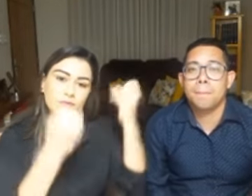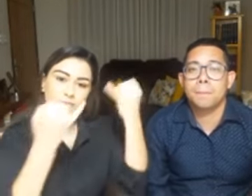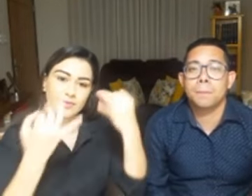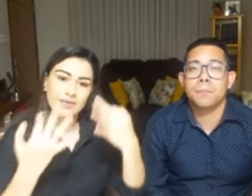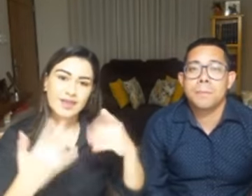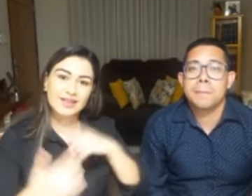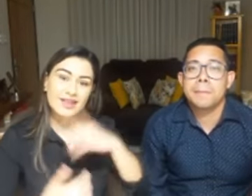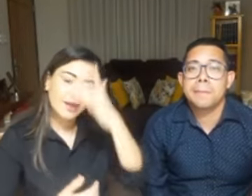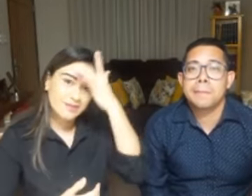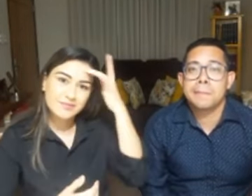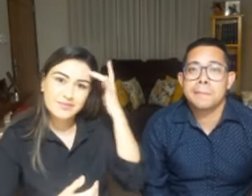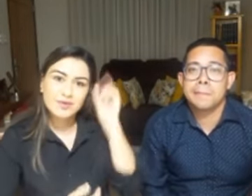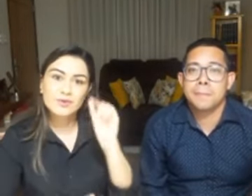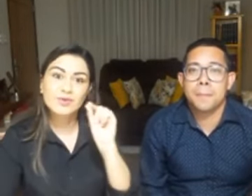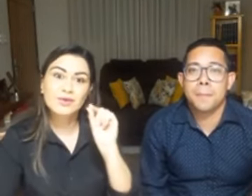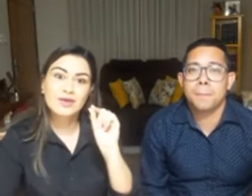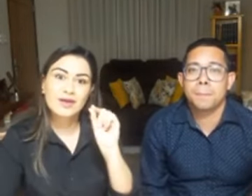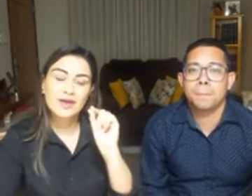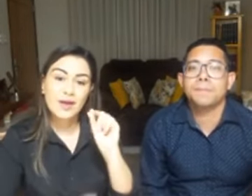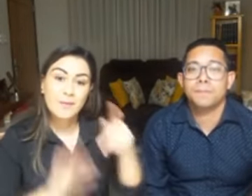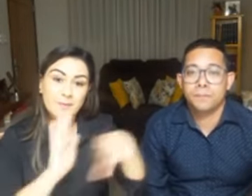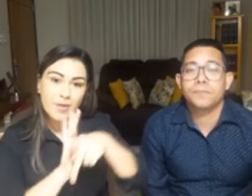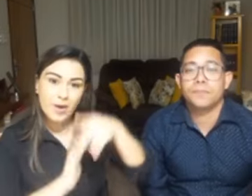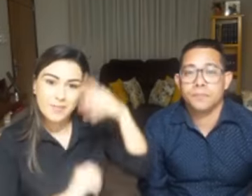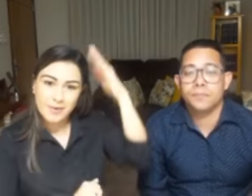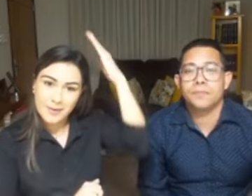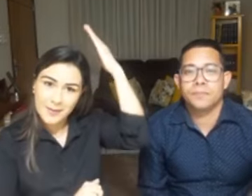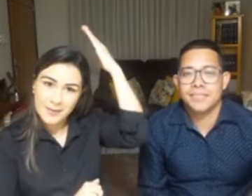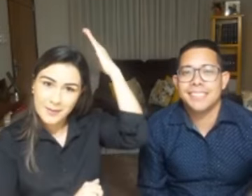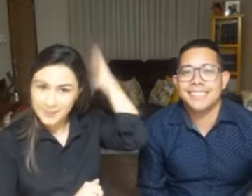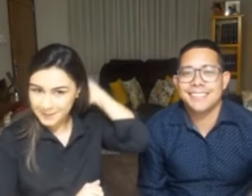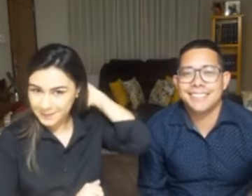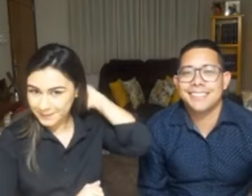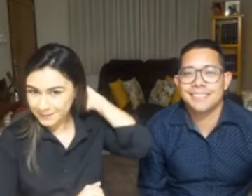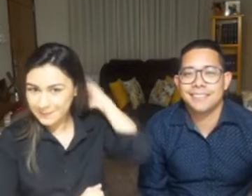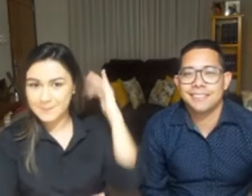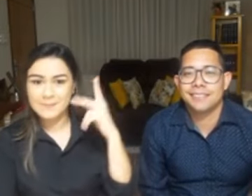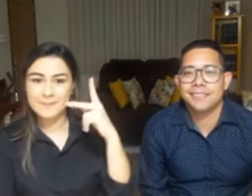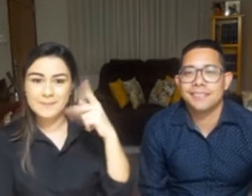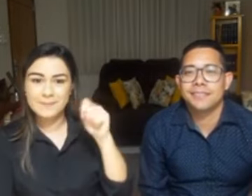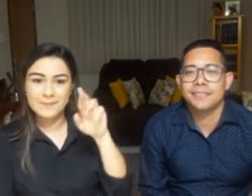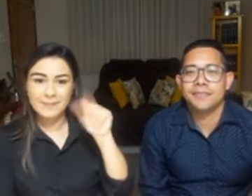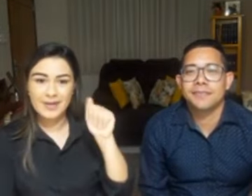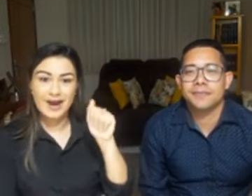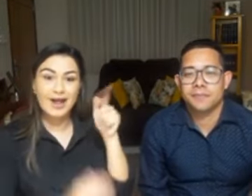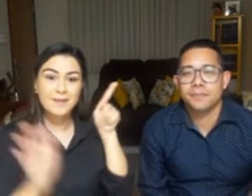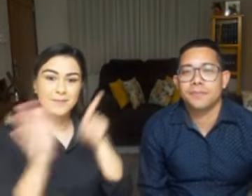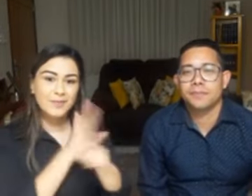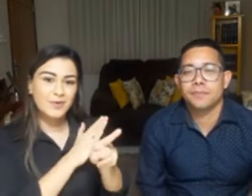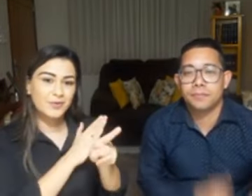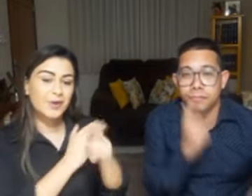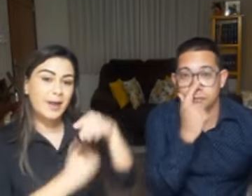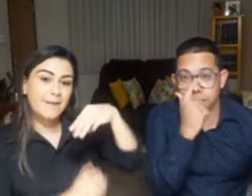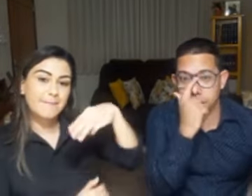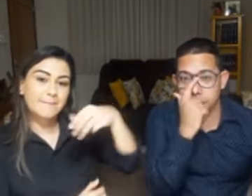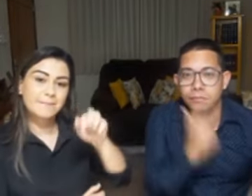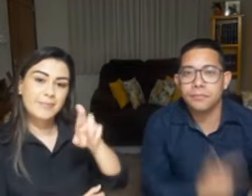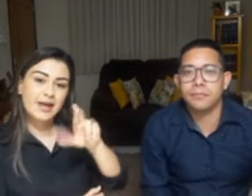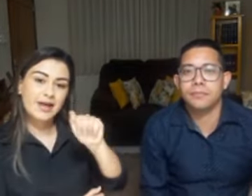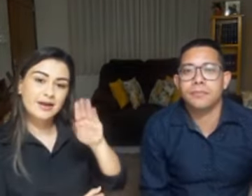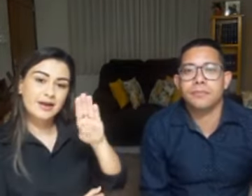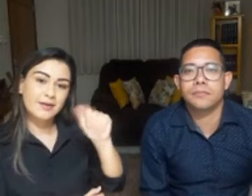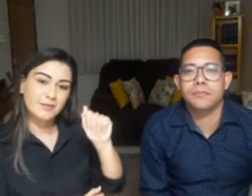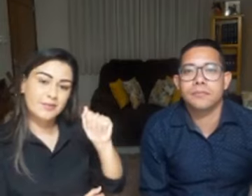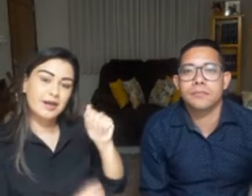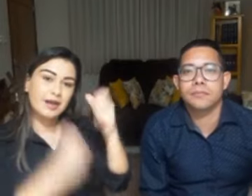que é lá do Pará, lá de Marabá, que está com uma pergunta para vocês aqui, ó. Ela fala, né, que ela